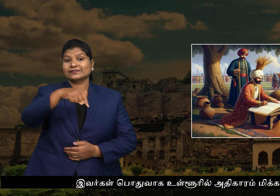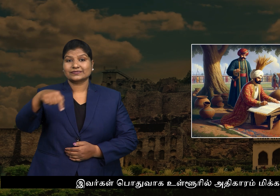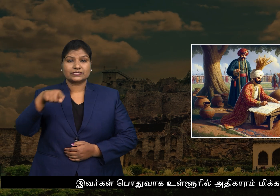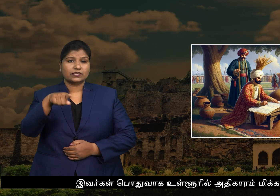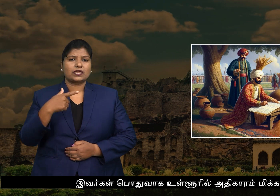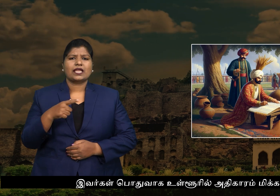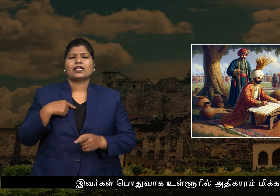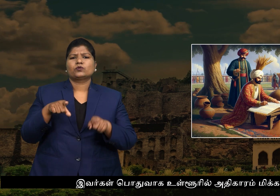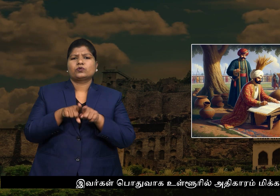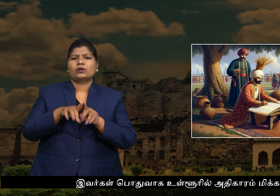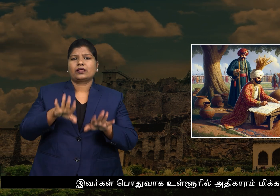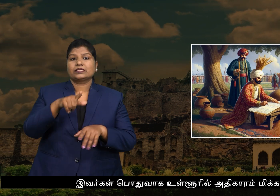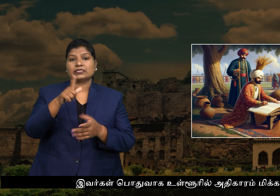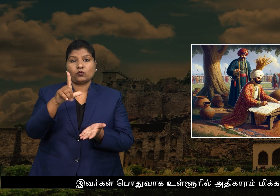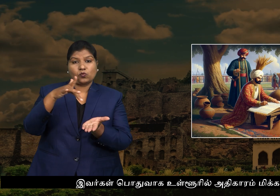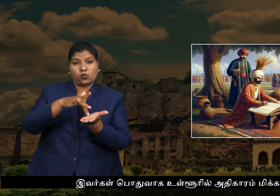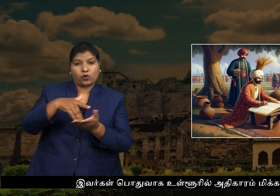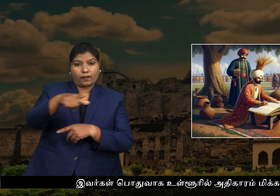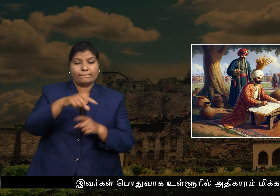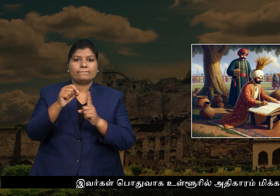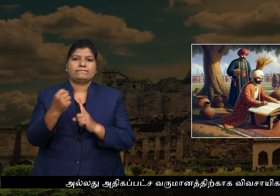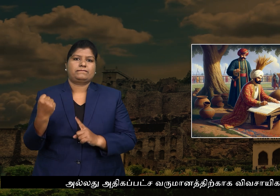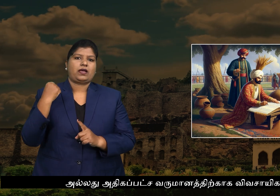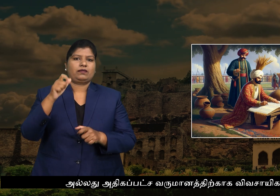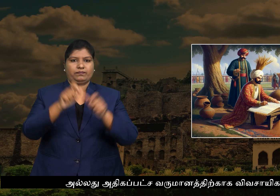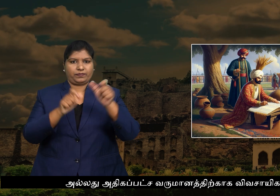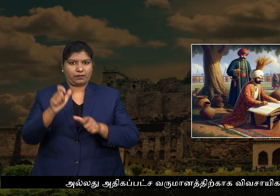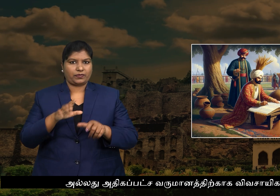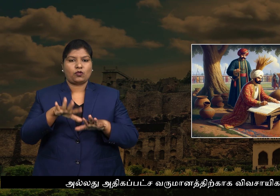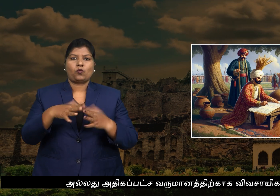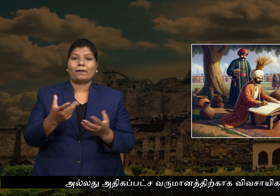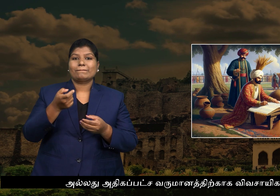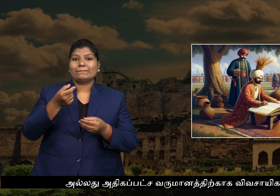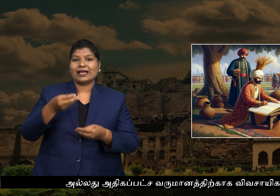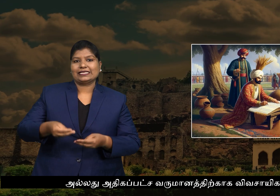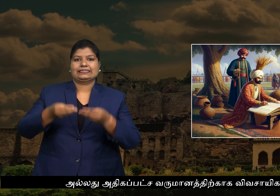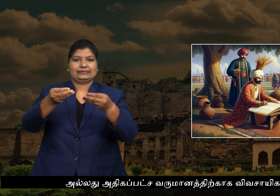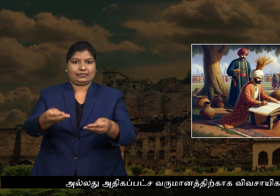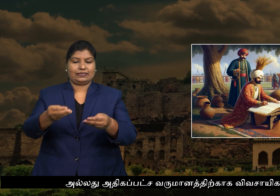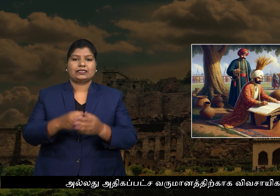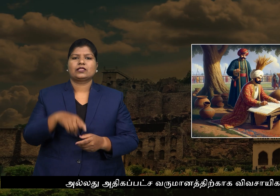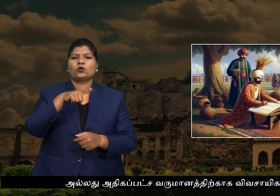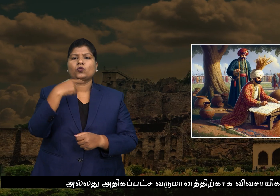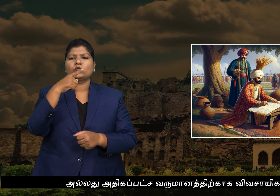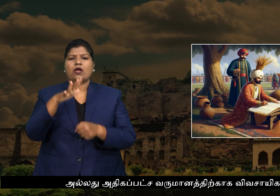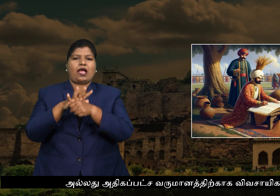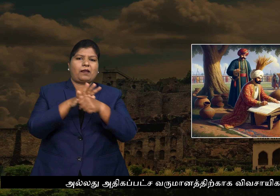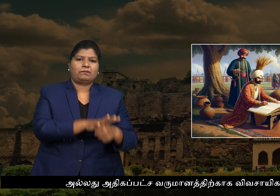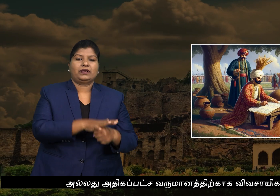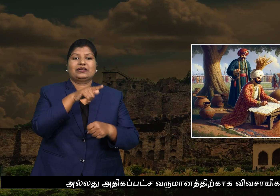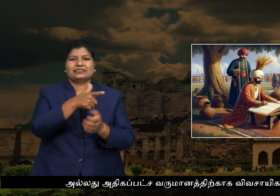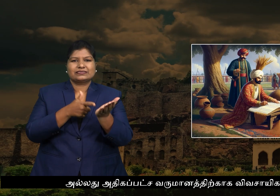இவர்கள் பொதுவாக உள்ளூரில் அதிகாரம் மிக்கவர்கள் அல்லது அதிகபட்ச வருமானத்திற்காக விவசாயிகள்